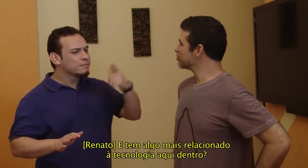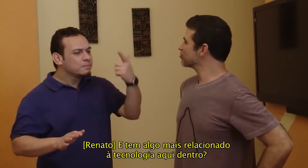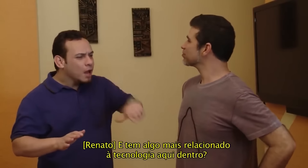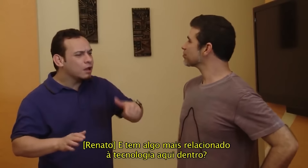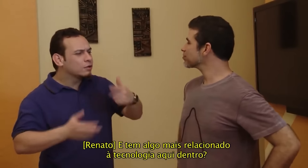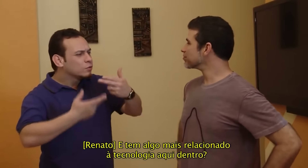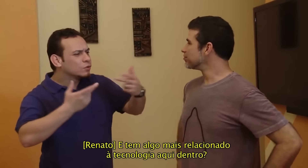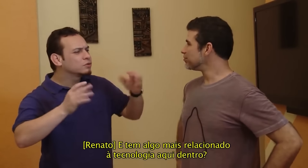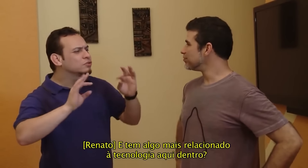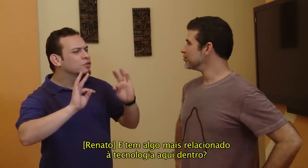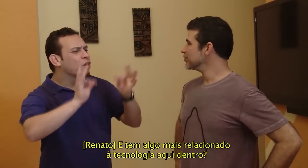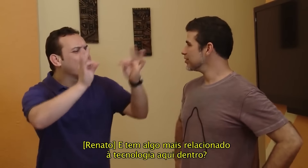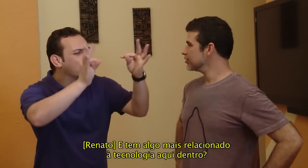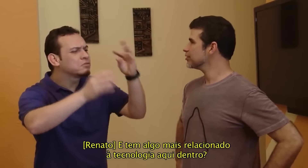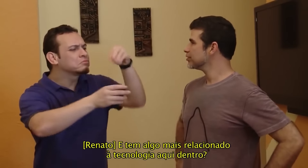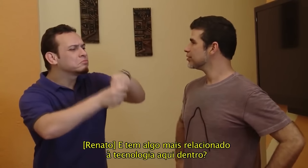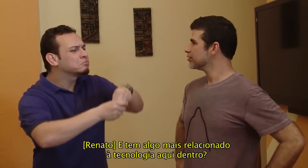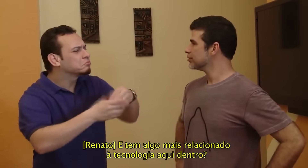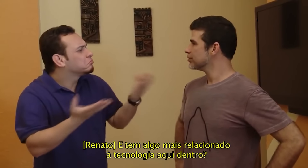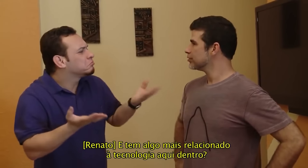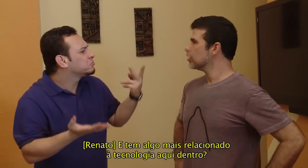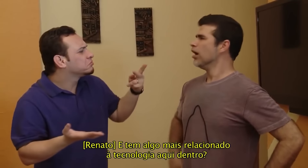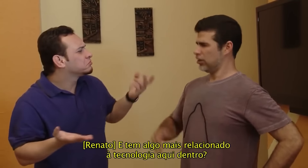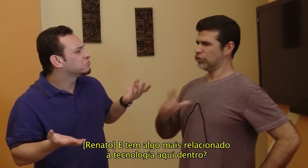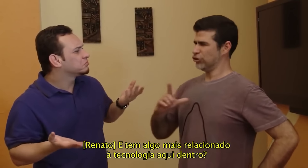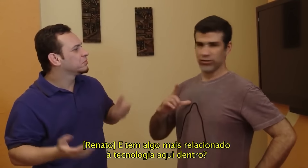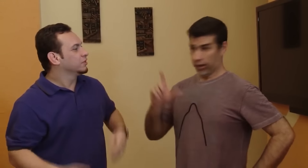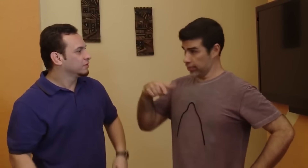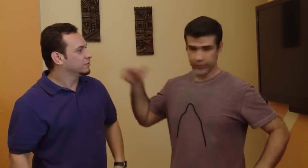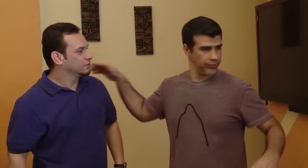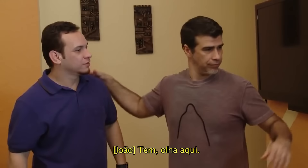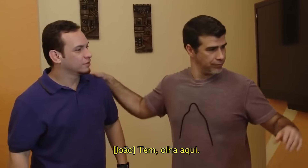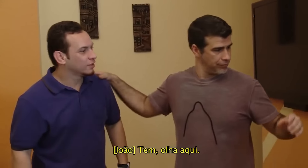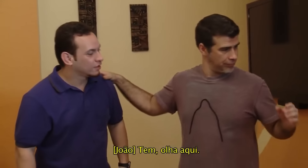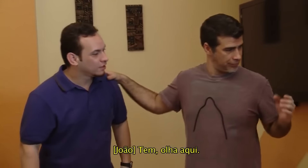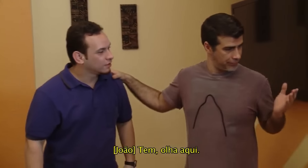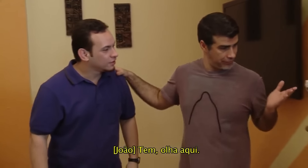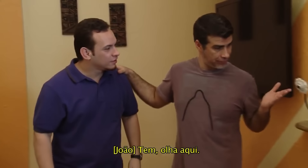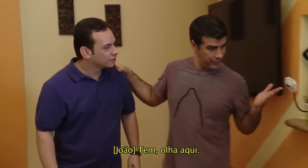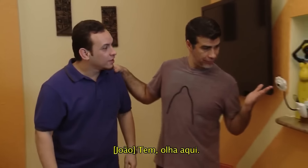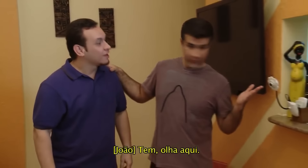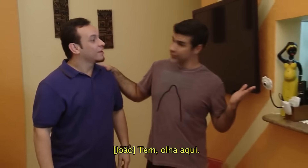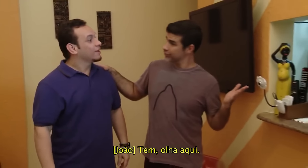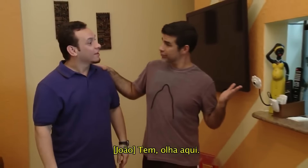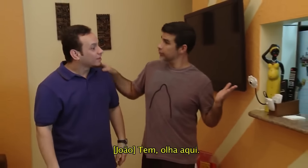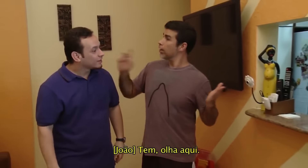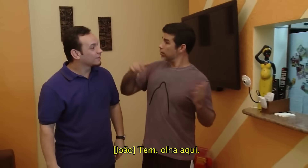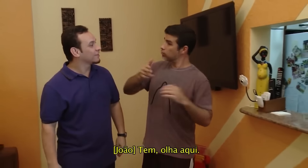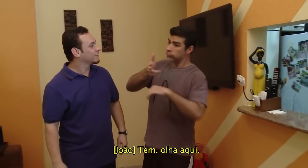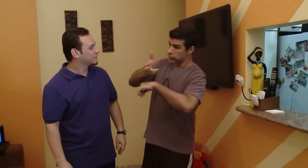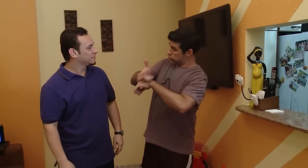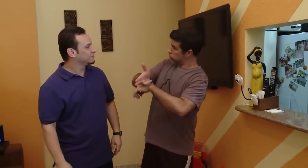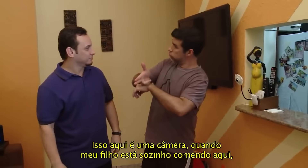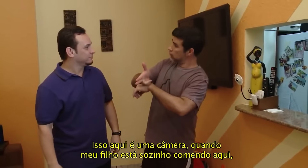E tem algo mais relacionado à tecnologia aqui dentro? Tem, olha aqui. Isso aqui é uma